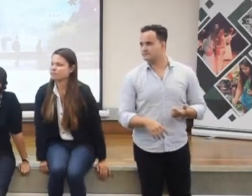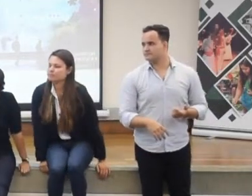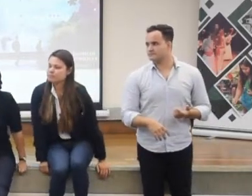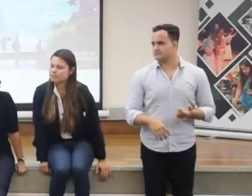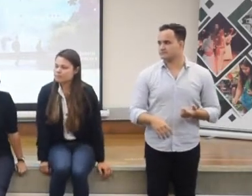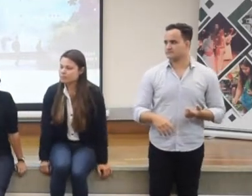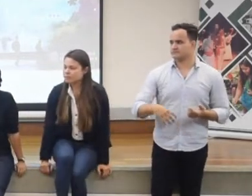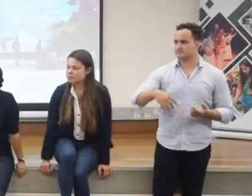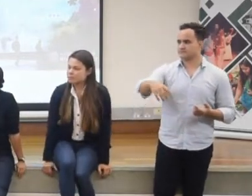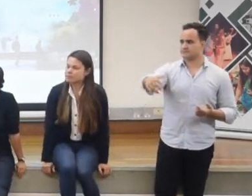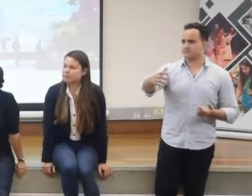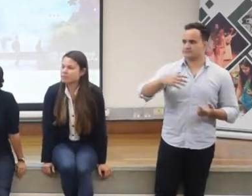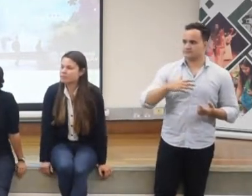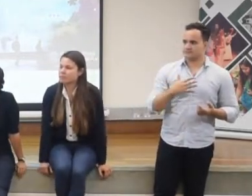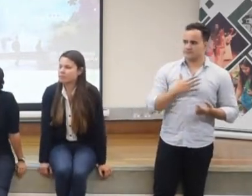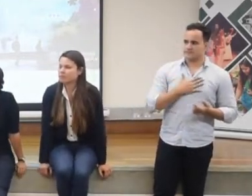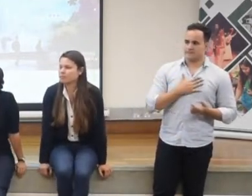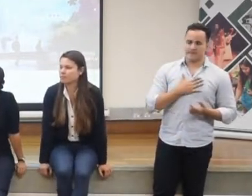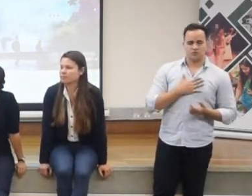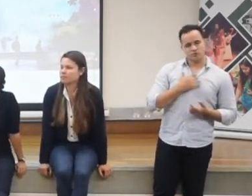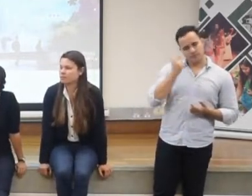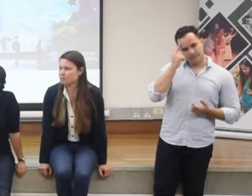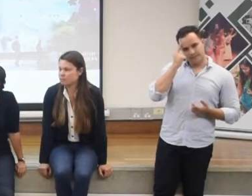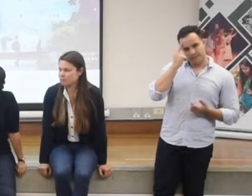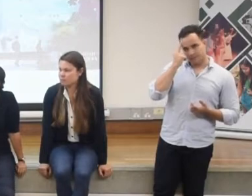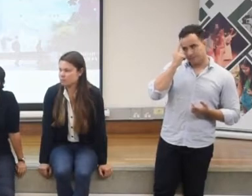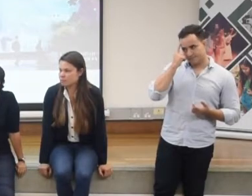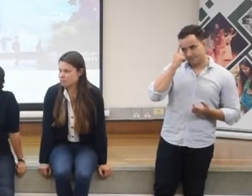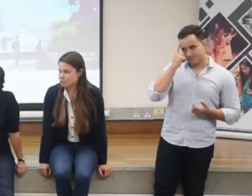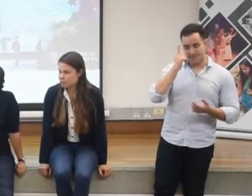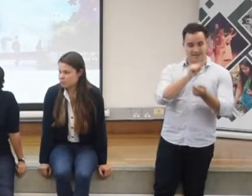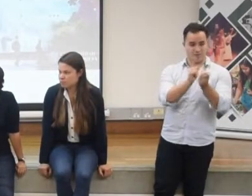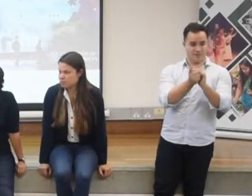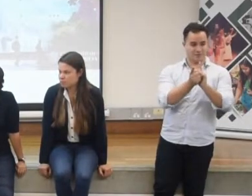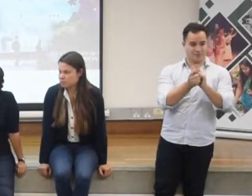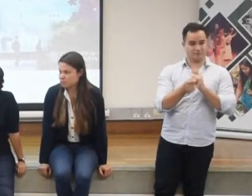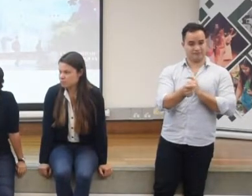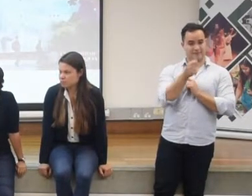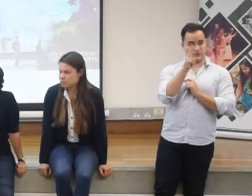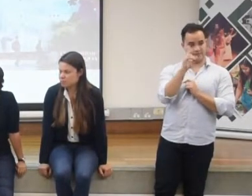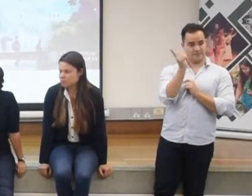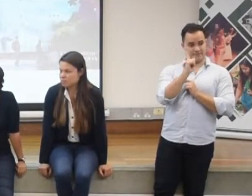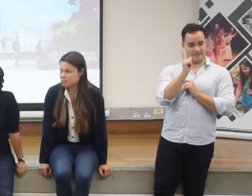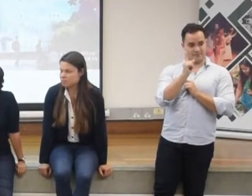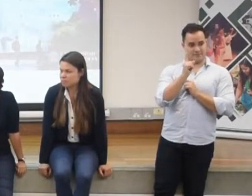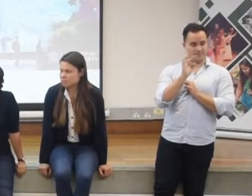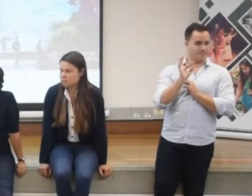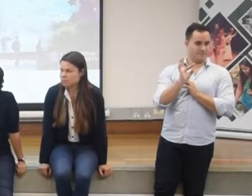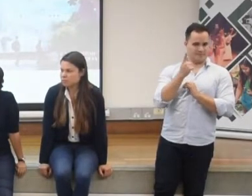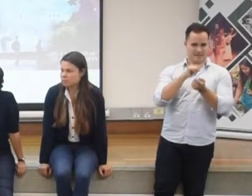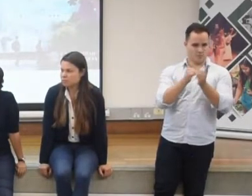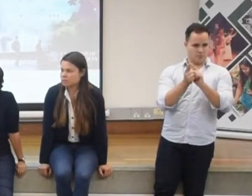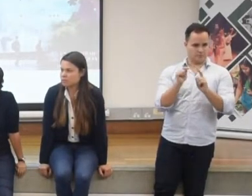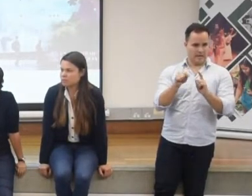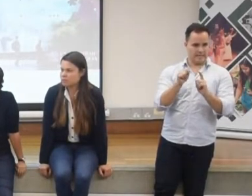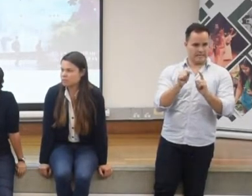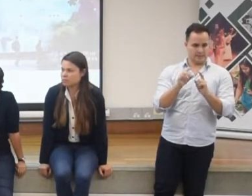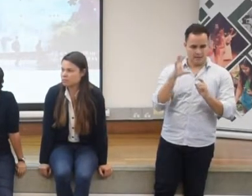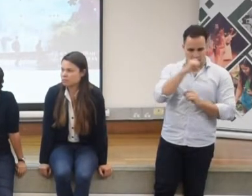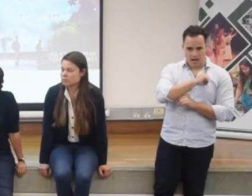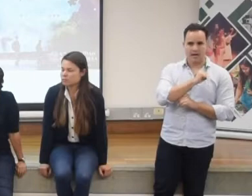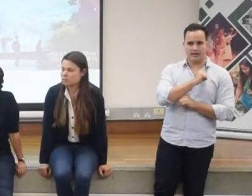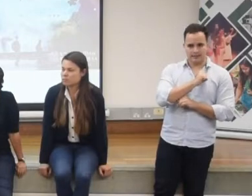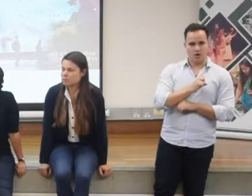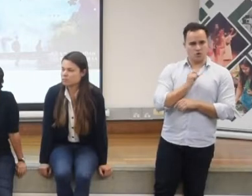encuentro, o sea, yo también creo que con el primer encuentro ya nos daremos cuenta si nos vamos a